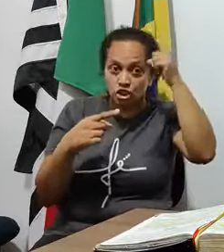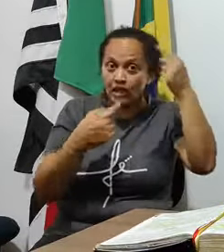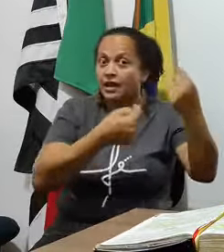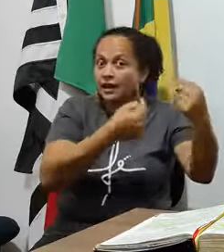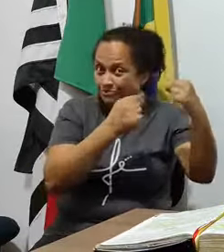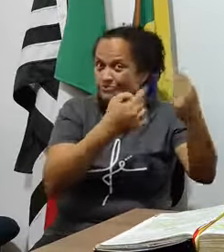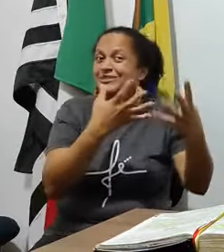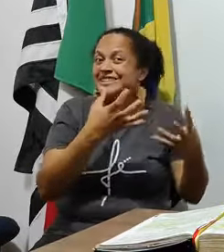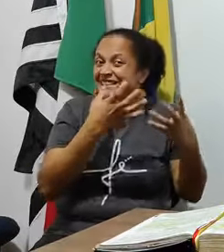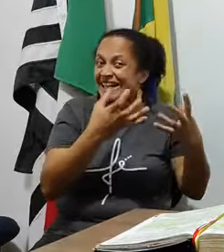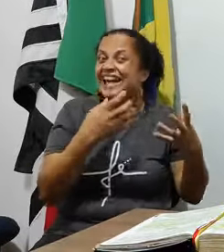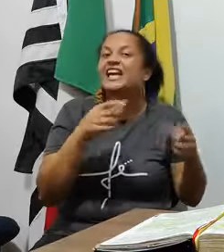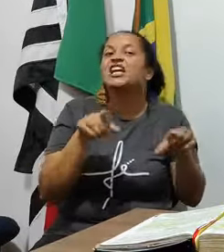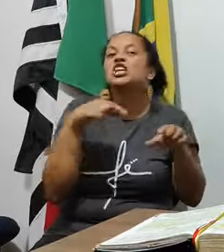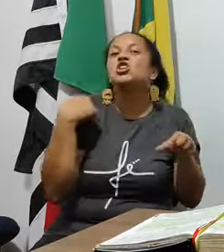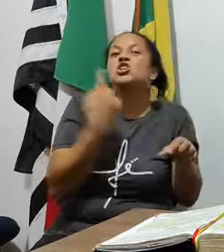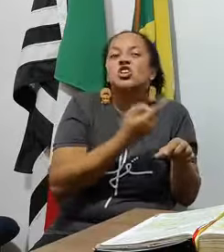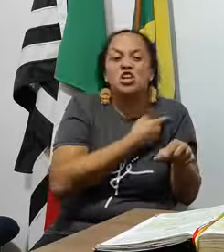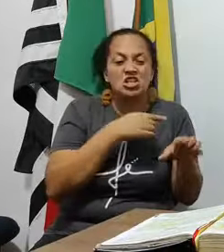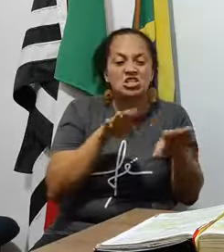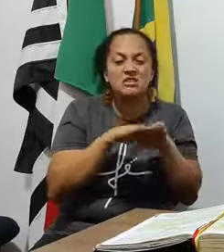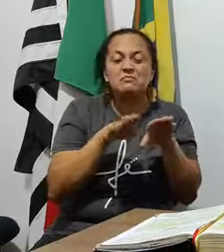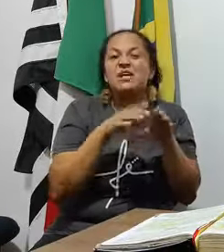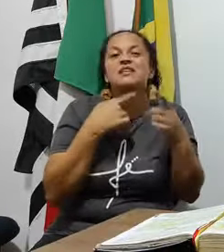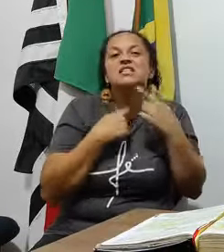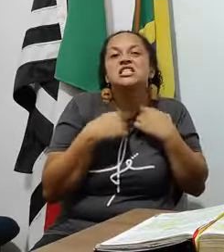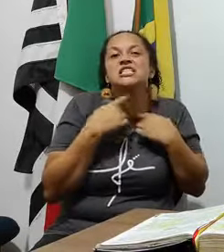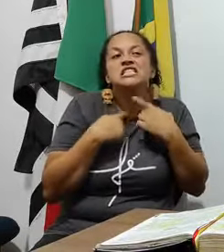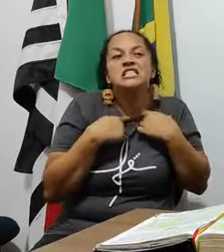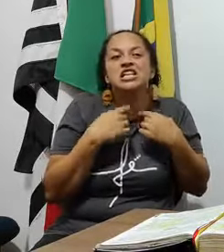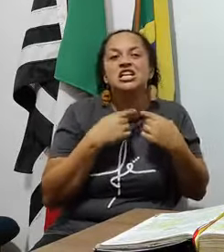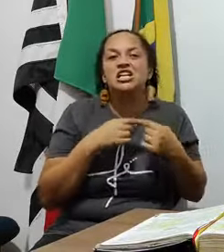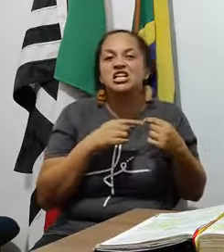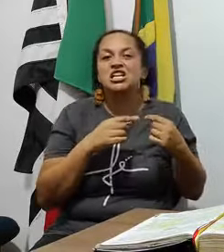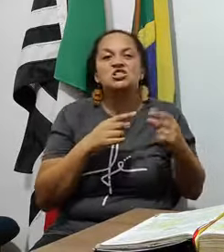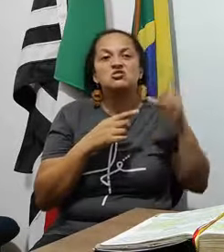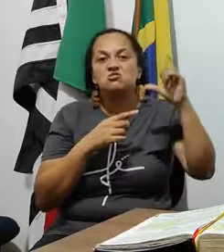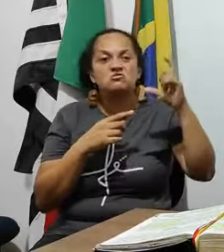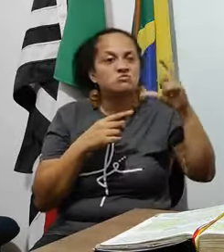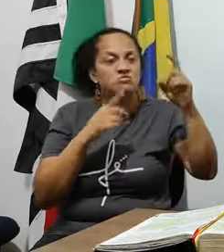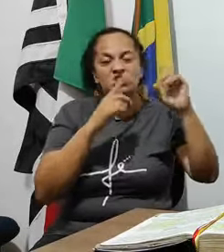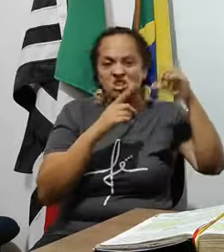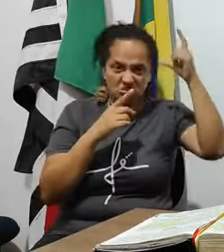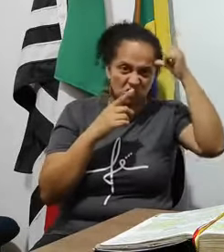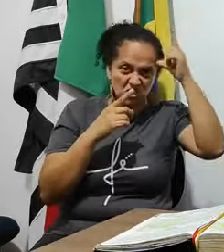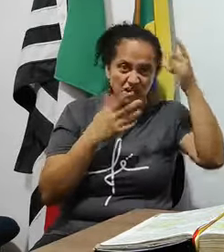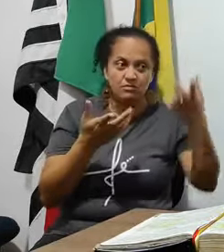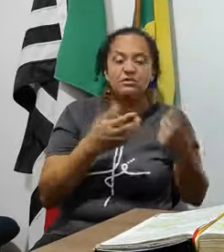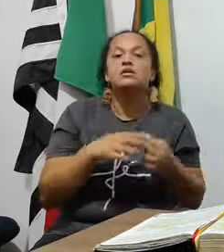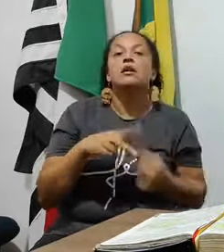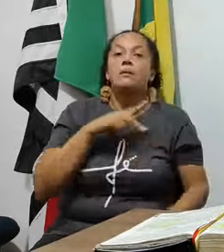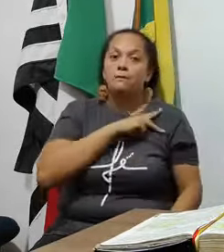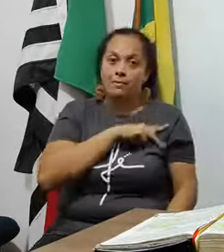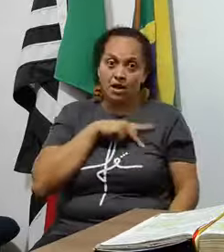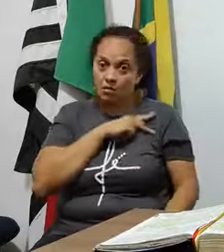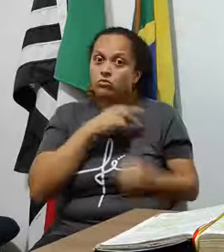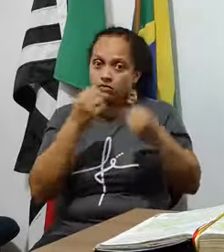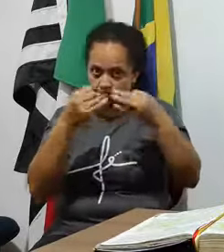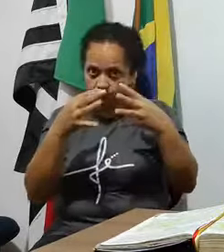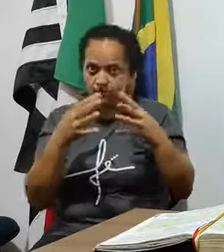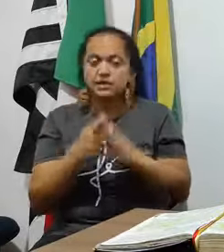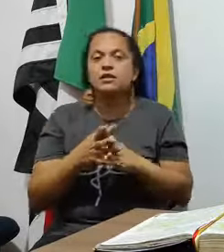controlar a nossa vontade, né? E Paulo chama o controle da mente, mais o controle